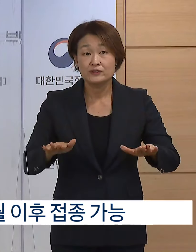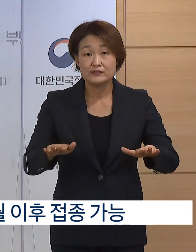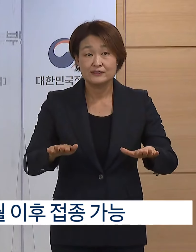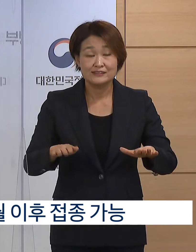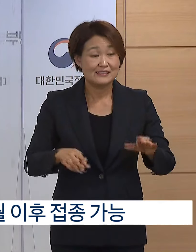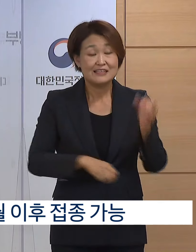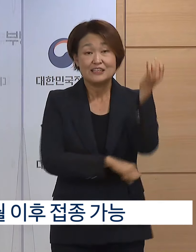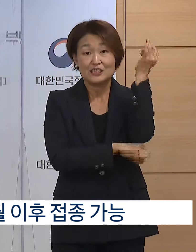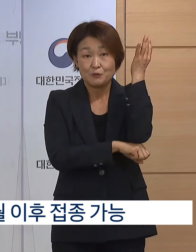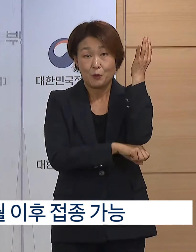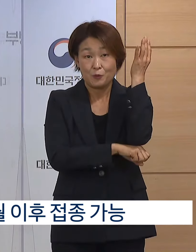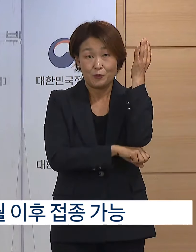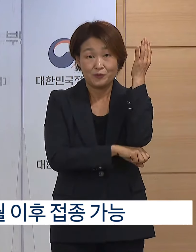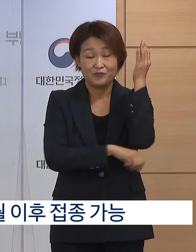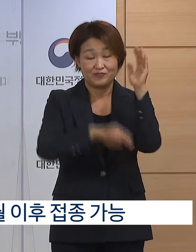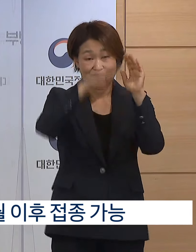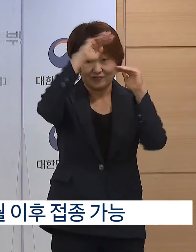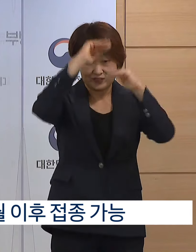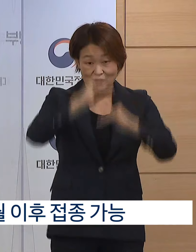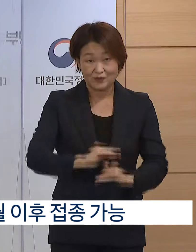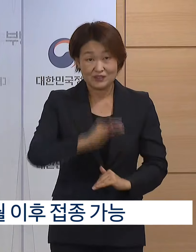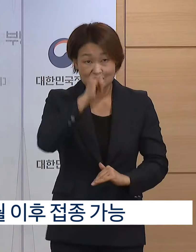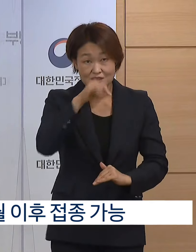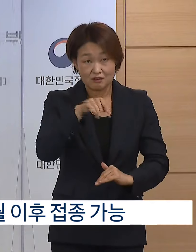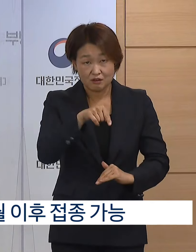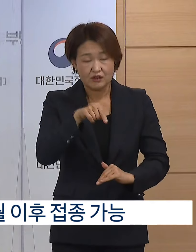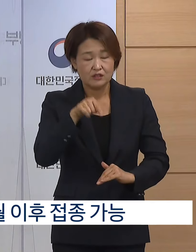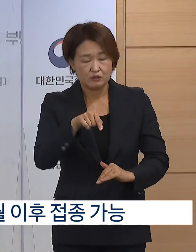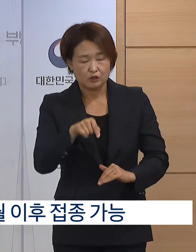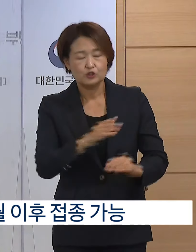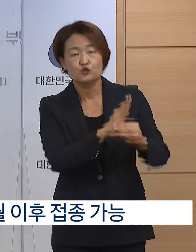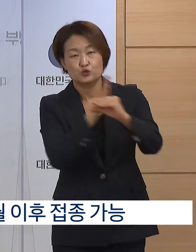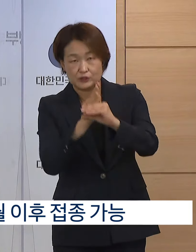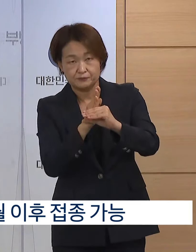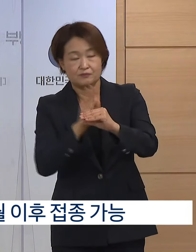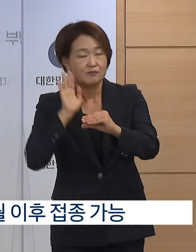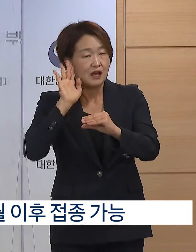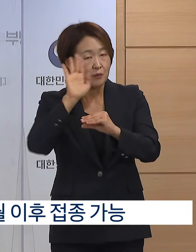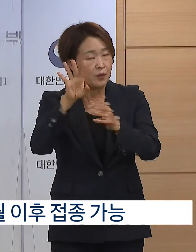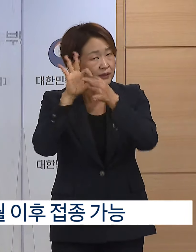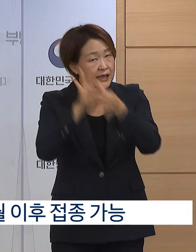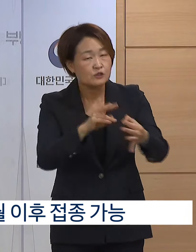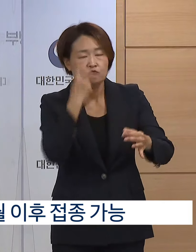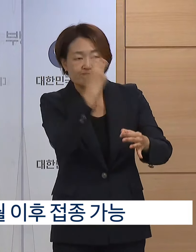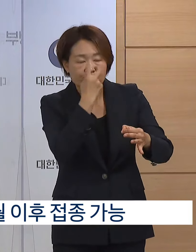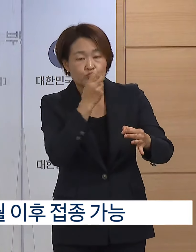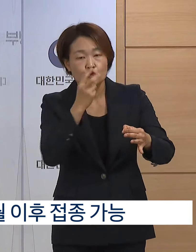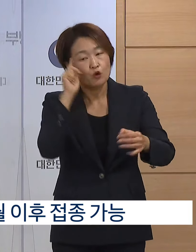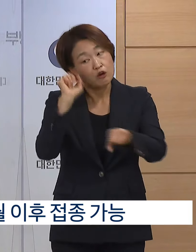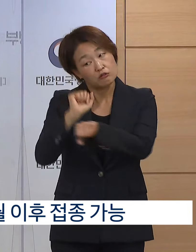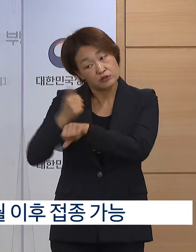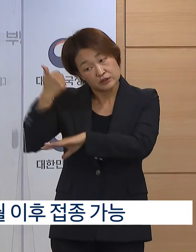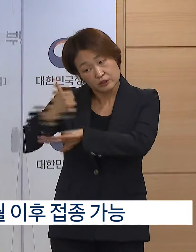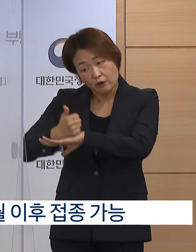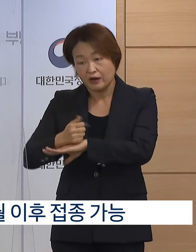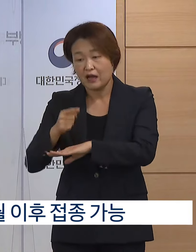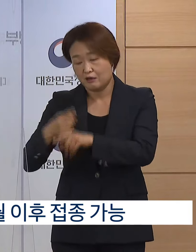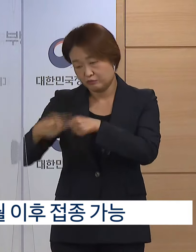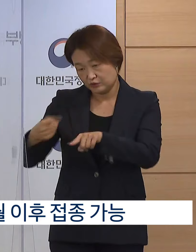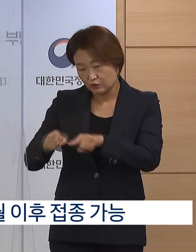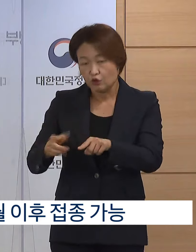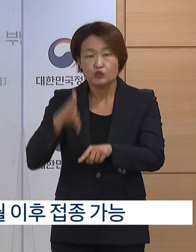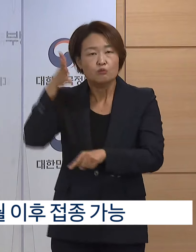방향을 기준으로 하되 지속적인 상황 모니터링을 기본으로 연구 결과 분석, 전문가 자문